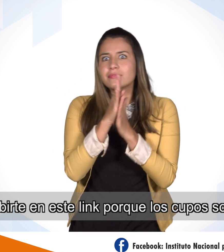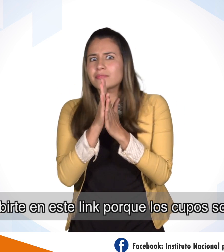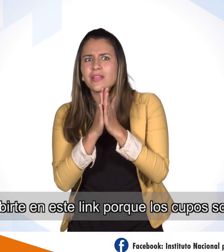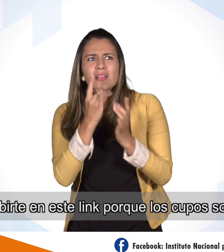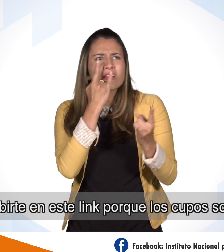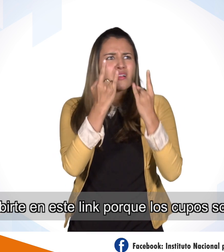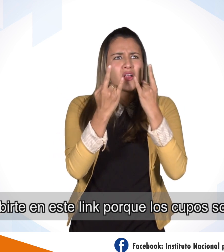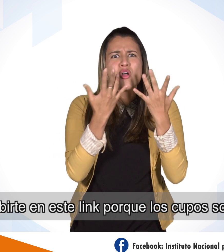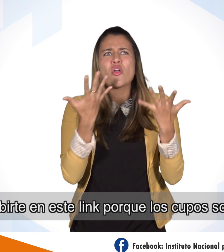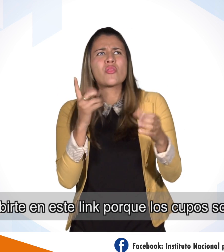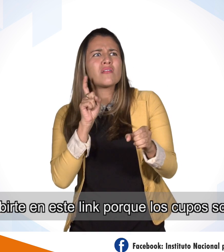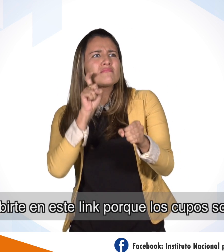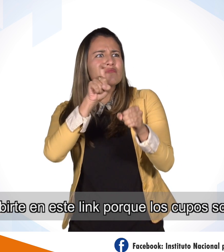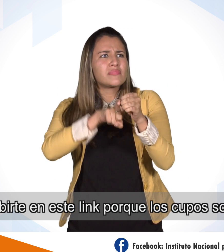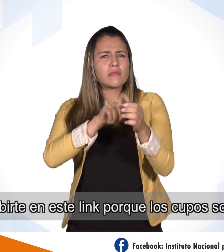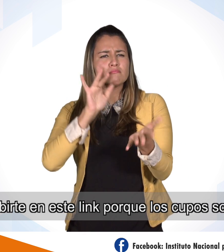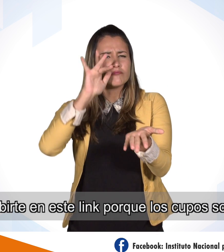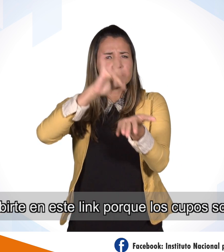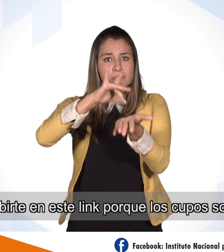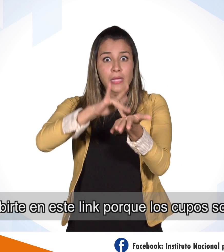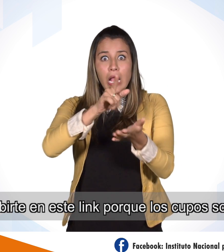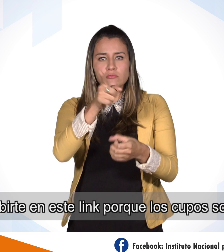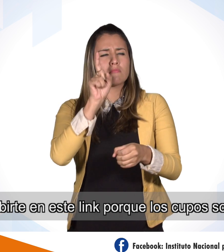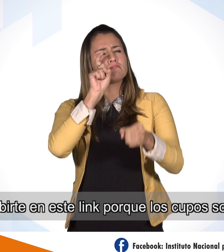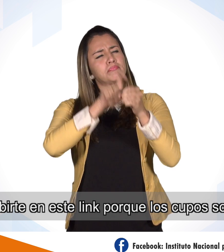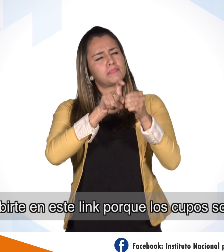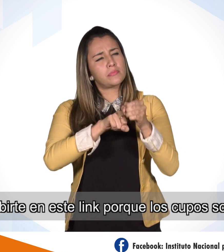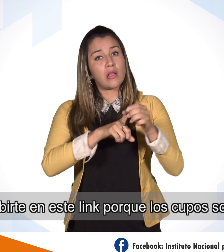debes inscribirte en este link porque los cupos son limitados.